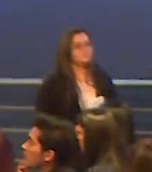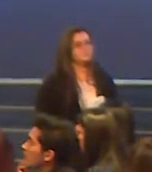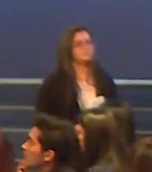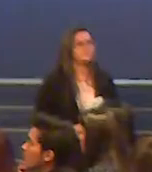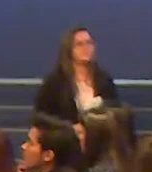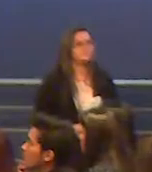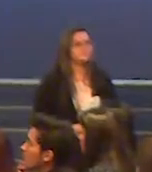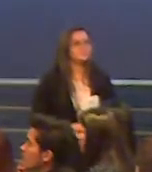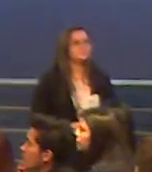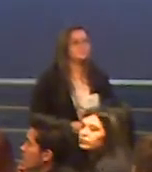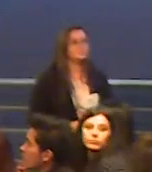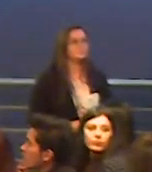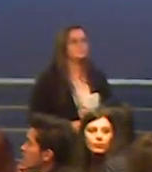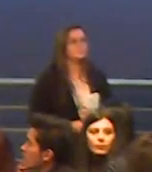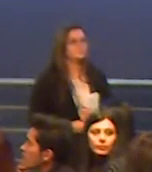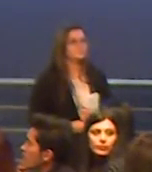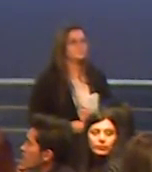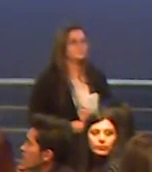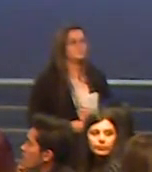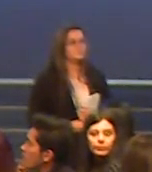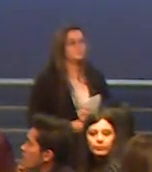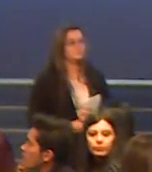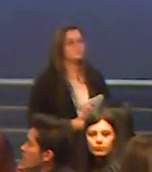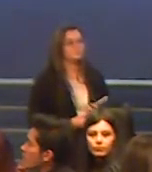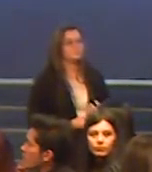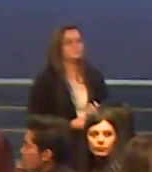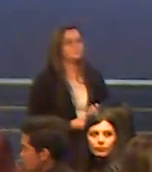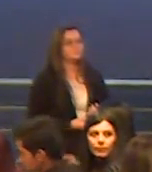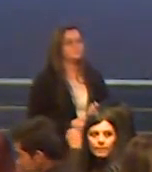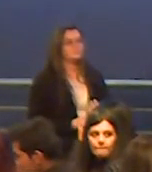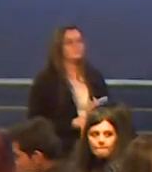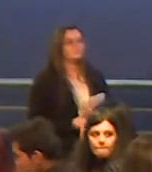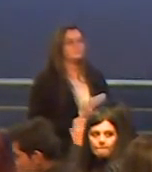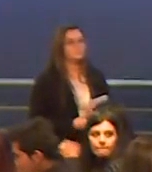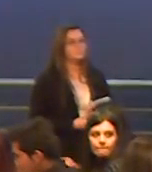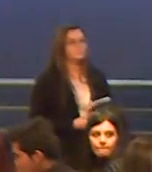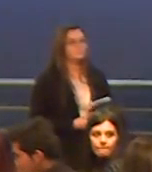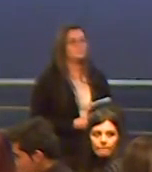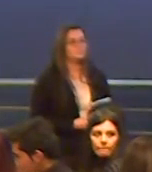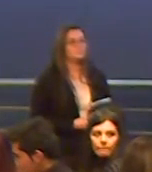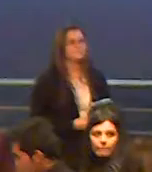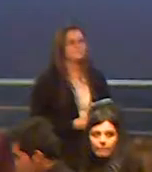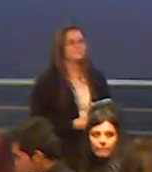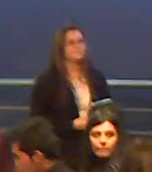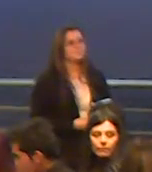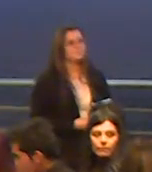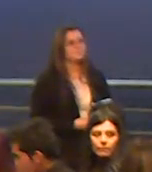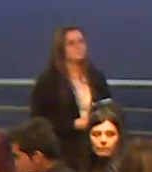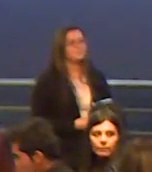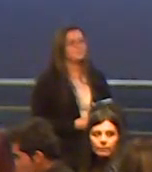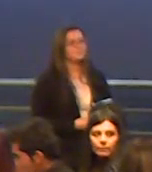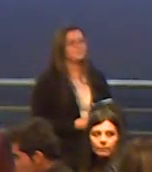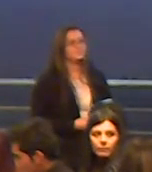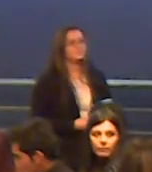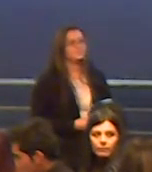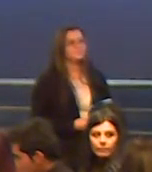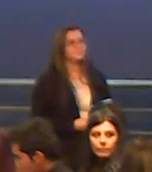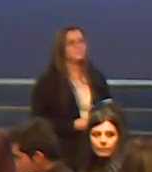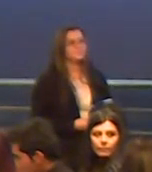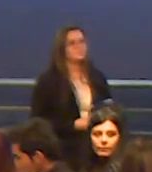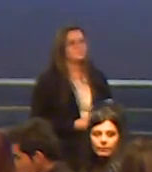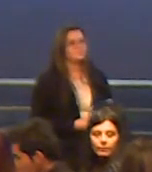experiencia que yo he tenido, tiene muy pocas oportunidades de interacción y de participación y que